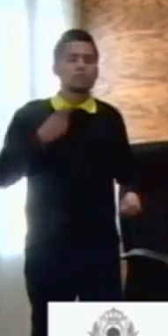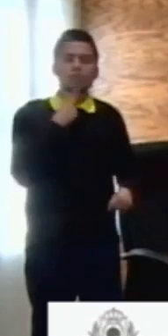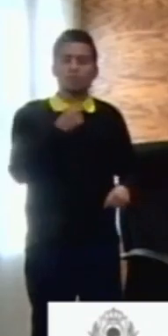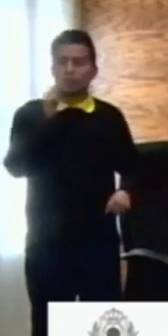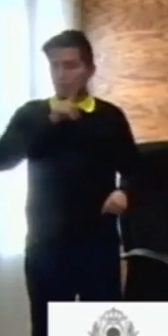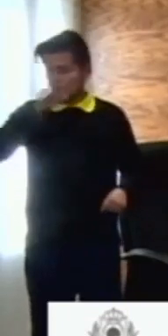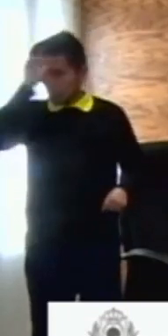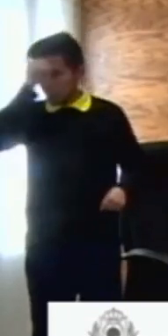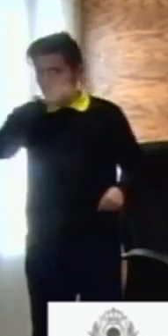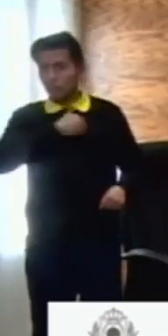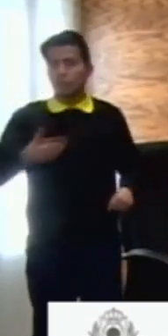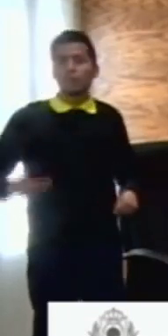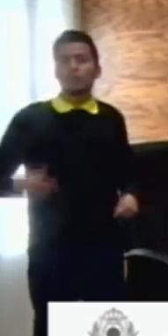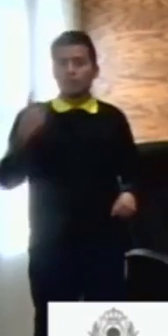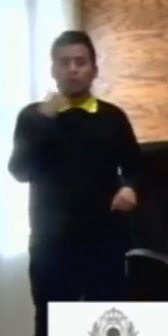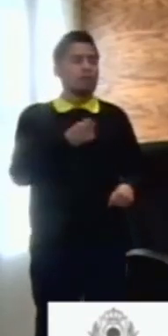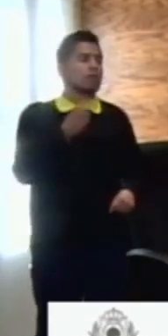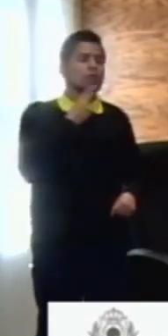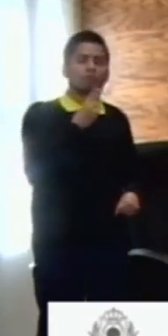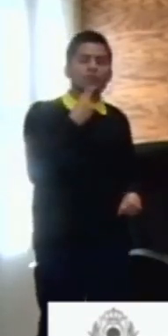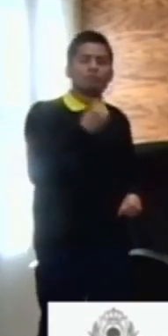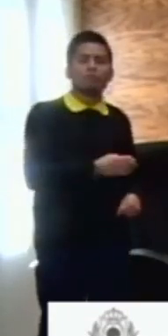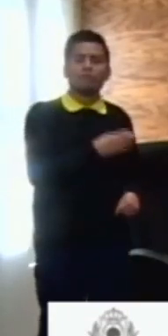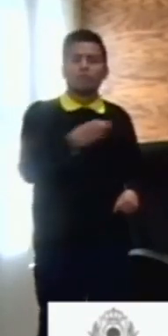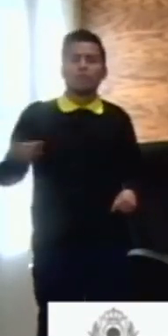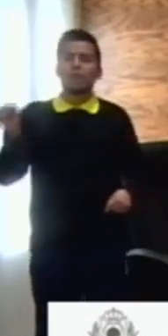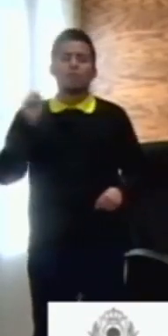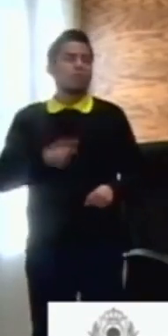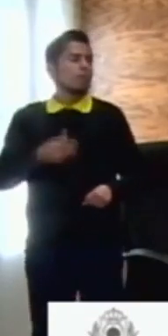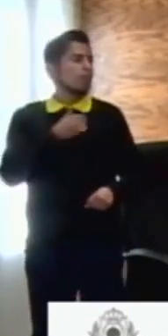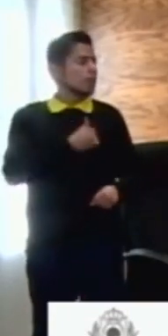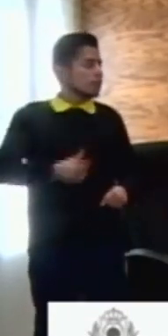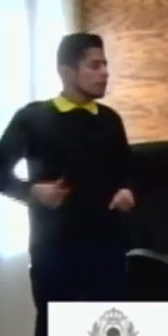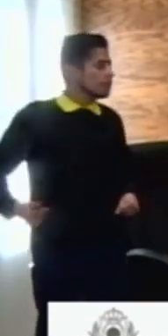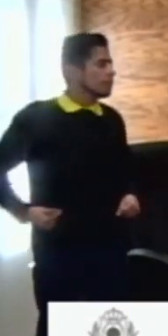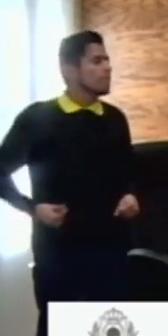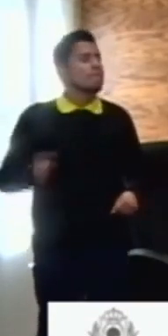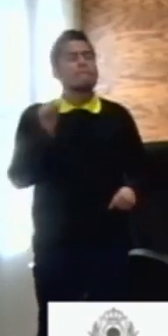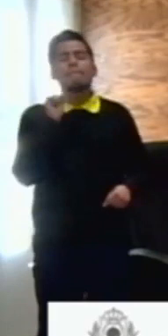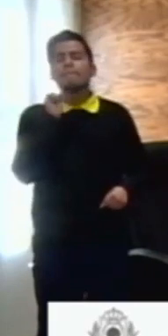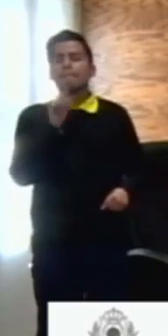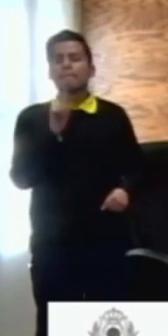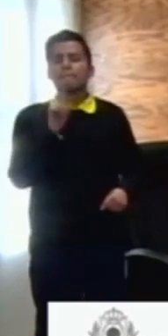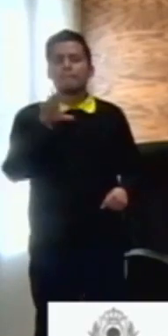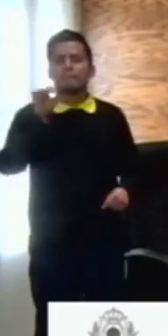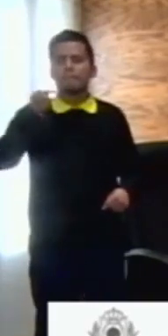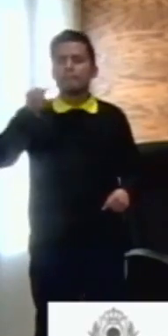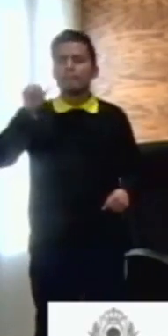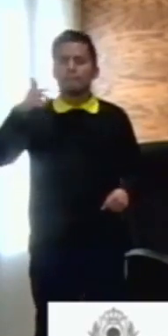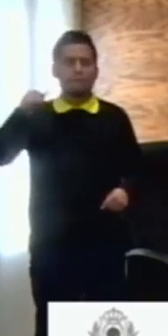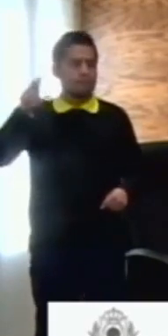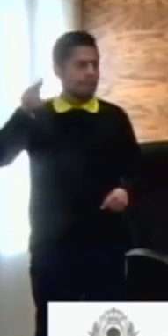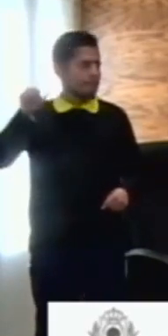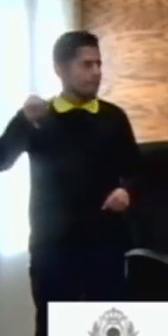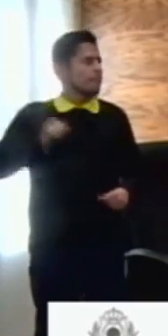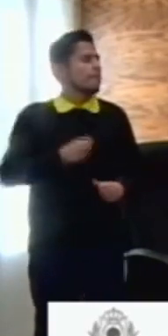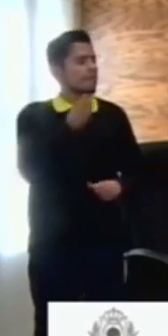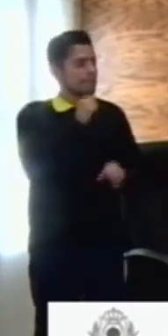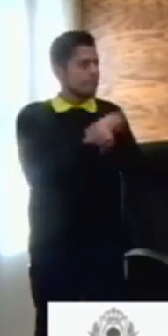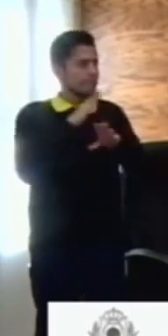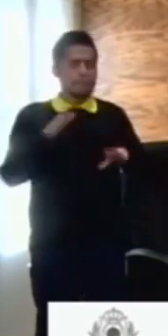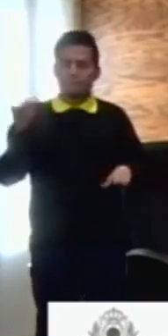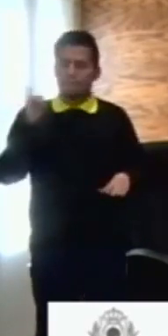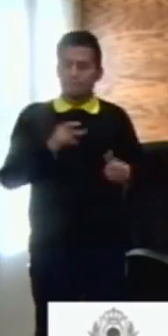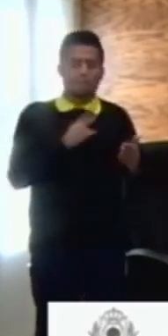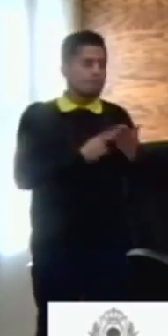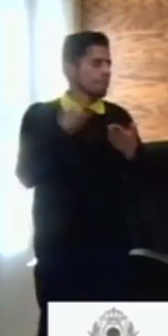presidencial para uso agríc así dicho por el propio presidente y por la Conagua claramente este